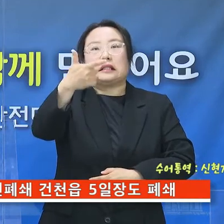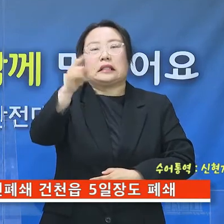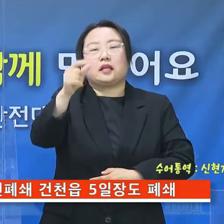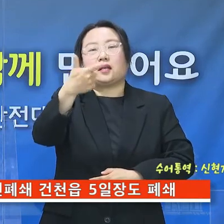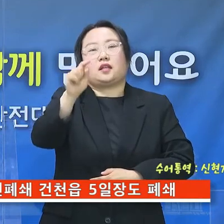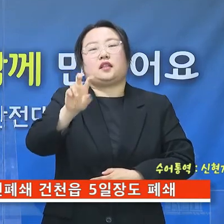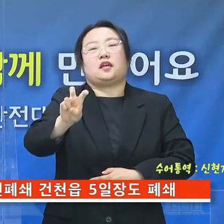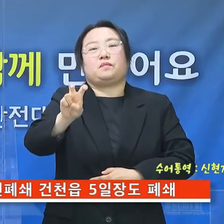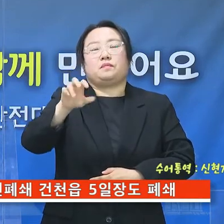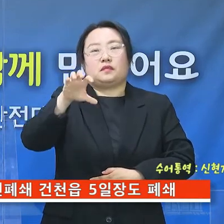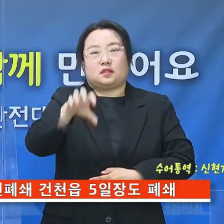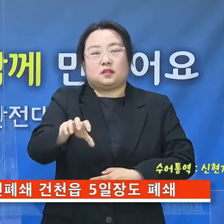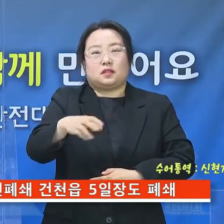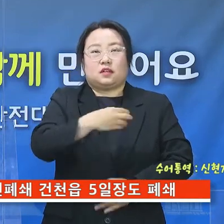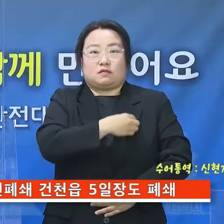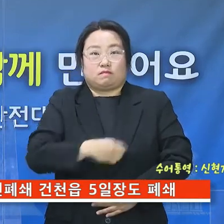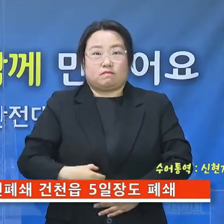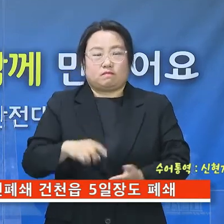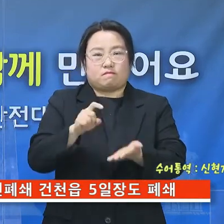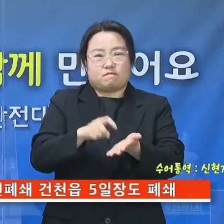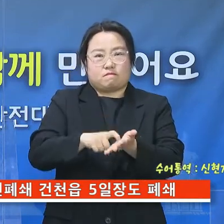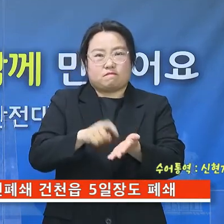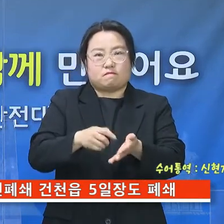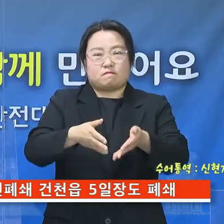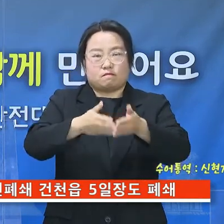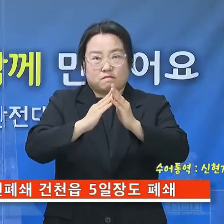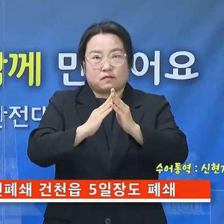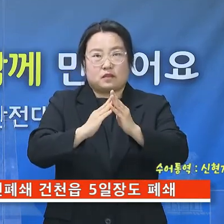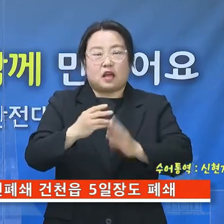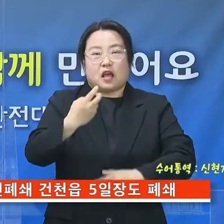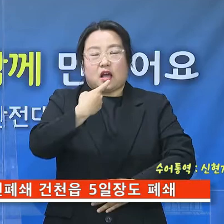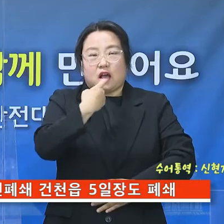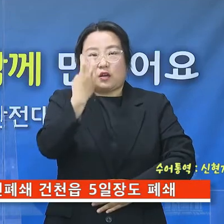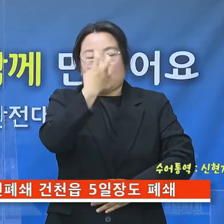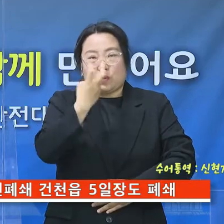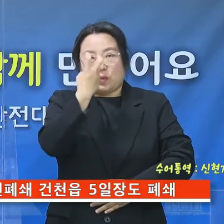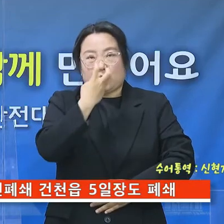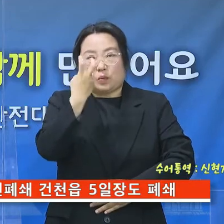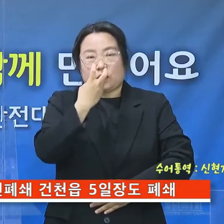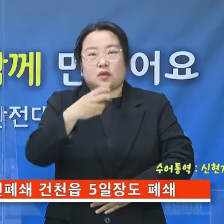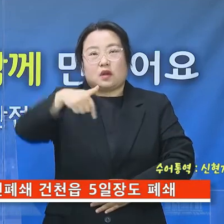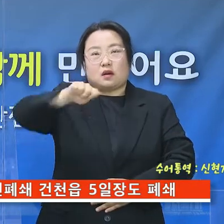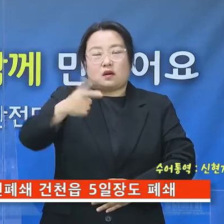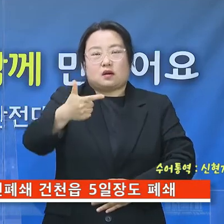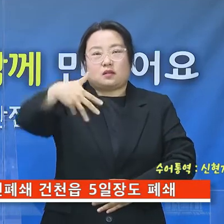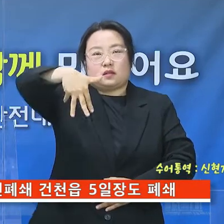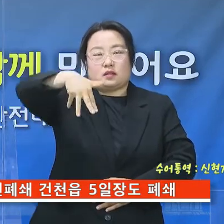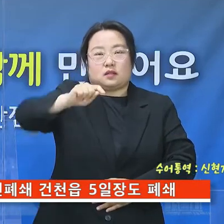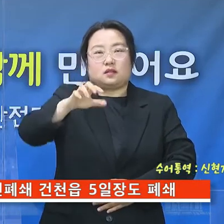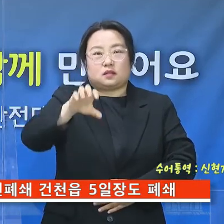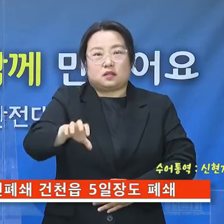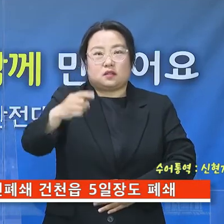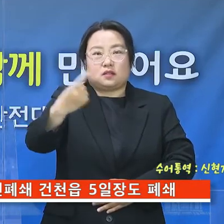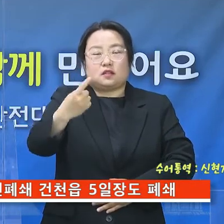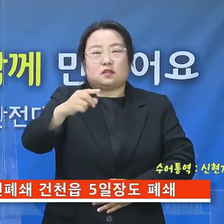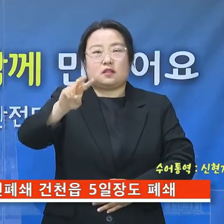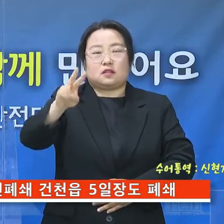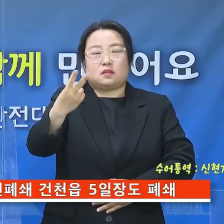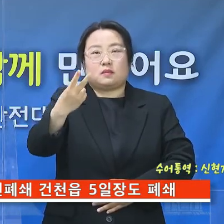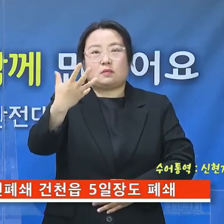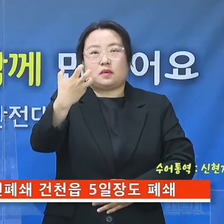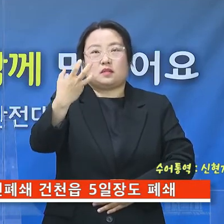임시 선별 진료소를 긴급 설치하고 지금까지 건천 지역 1228 며 내 남